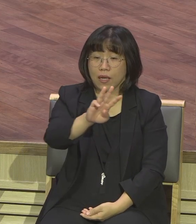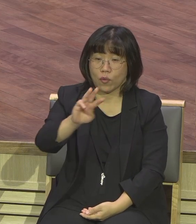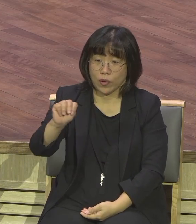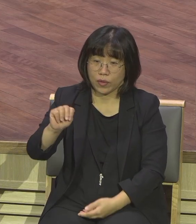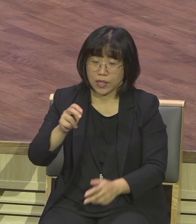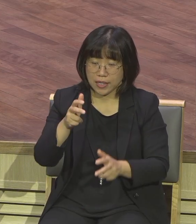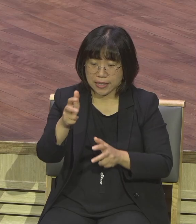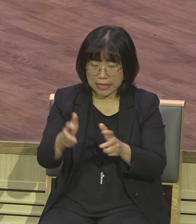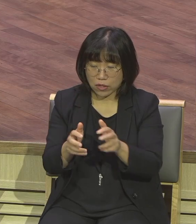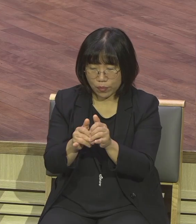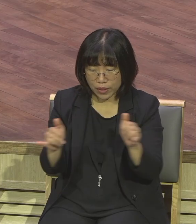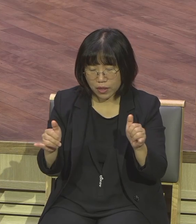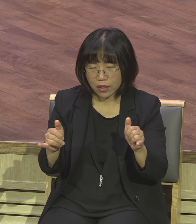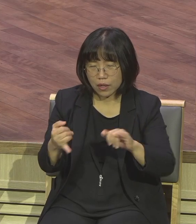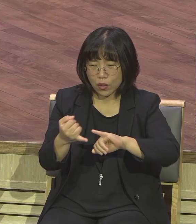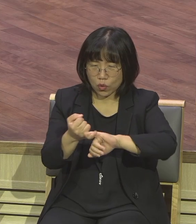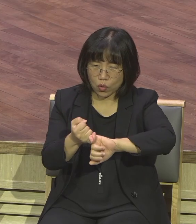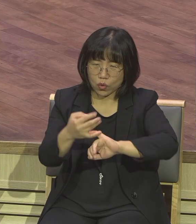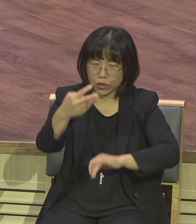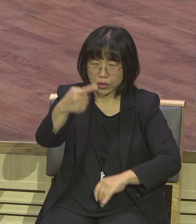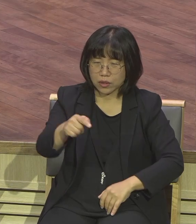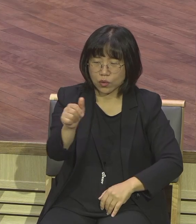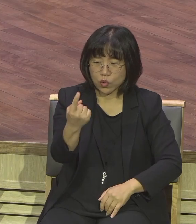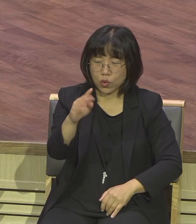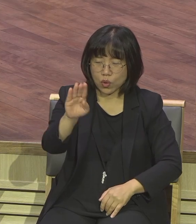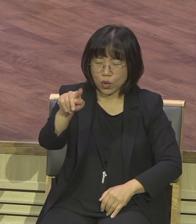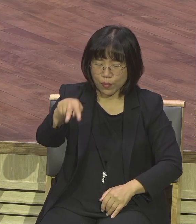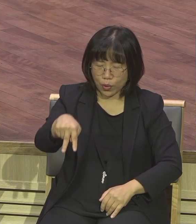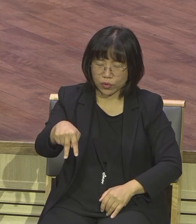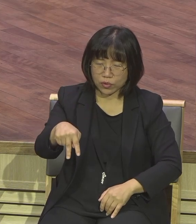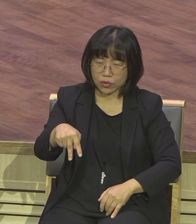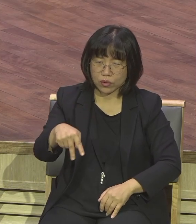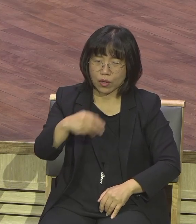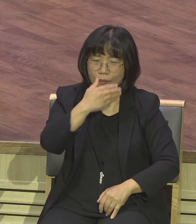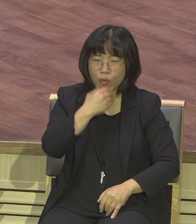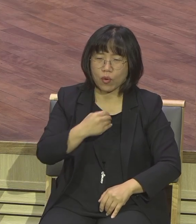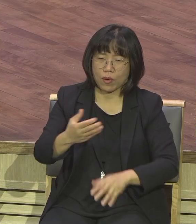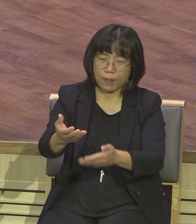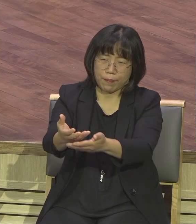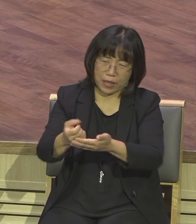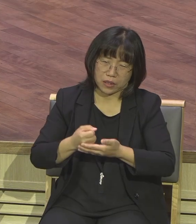로봇 축복을 받아야 되겠다. 뭐 깔짝거리가 언제 세계보험 하겠어요.